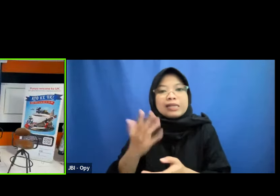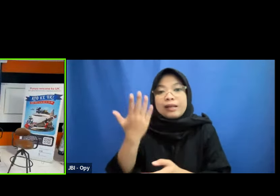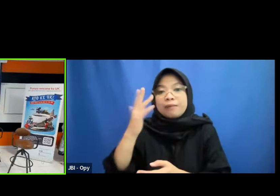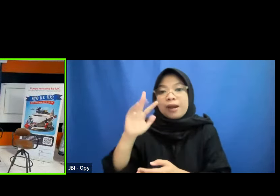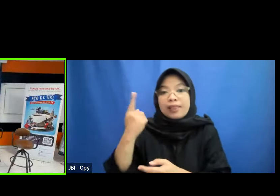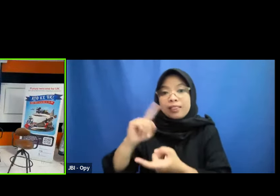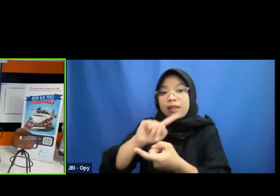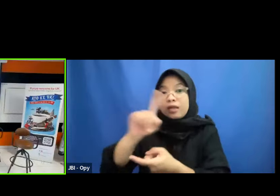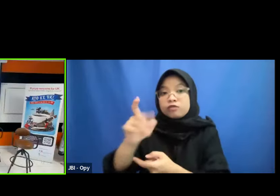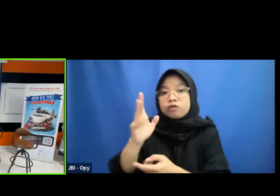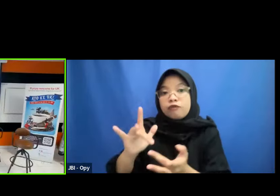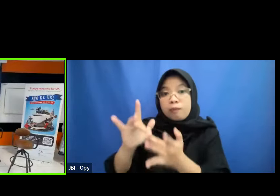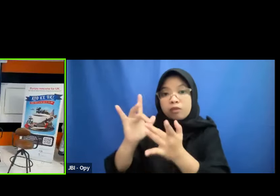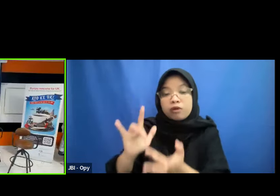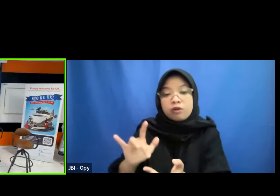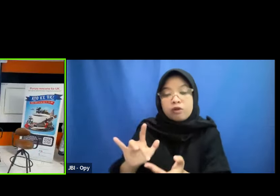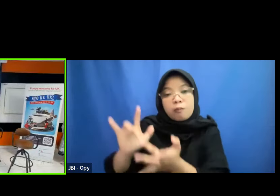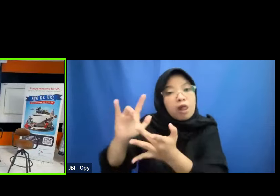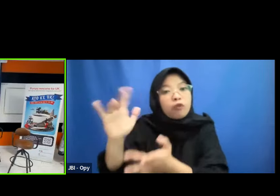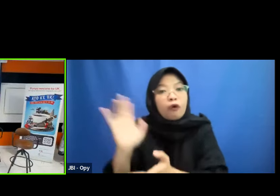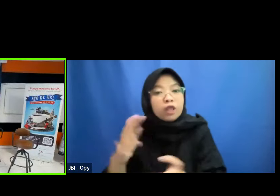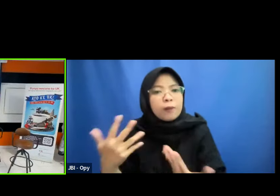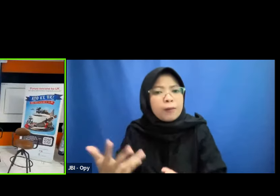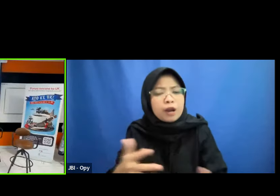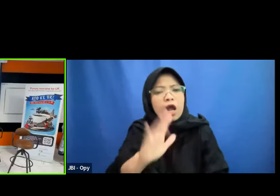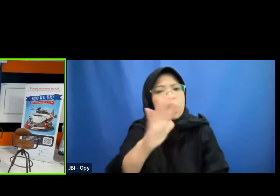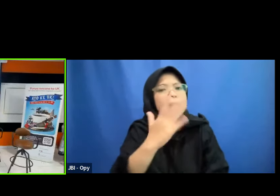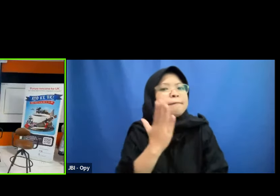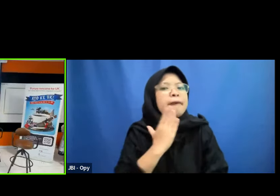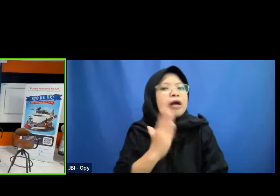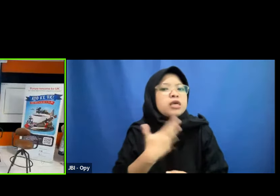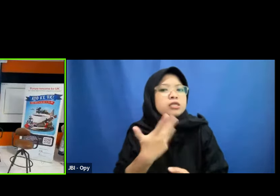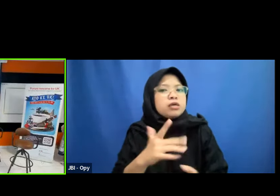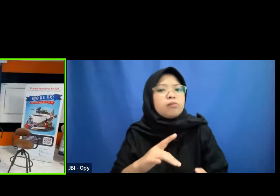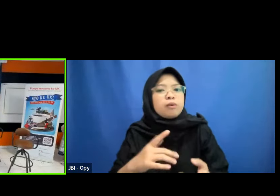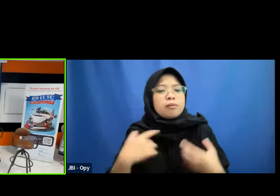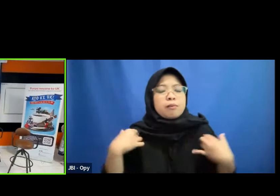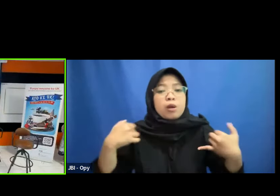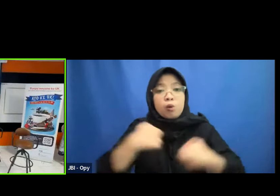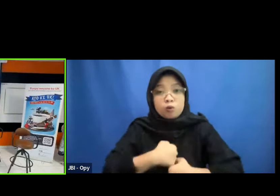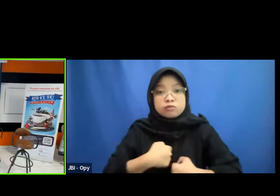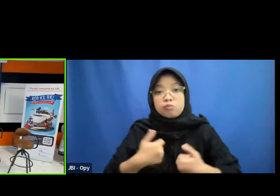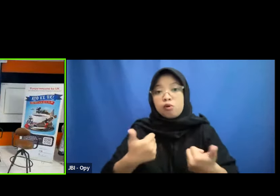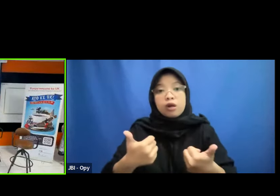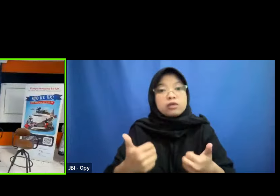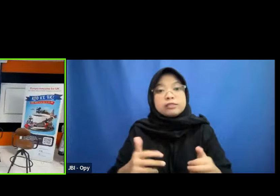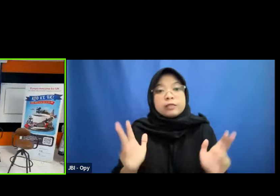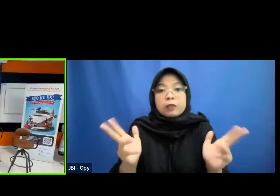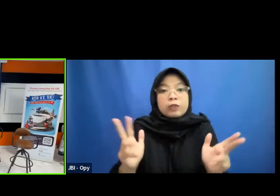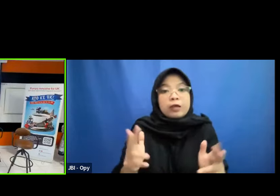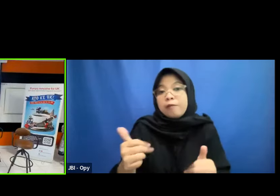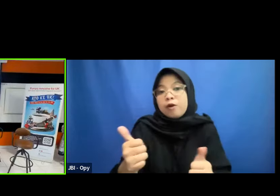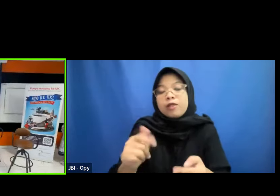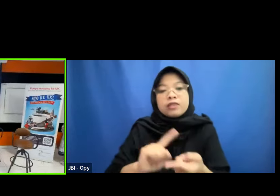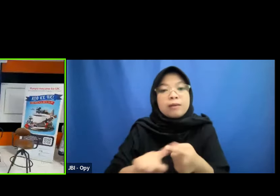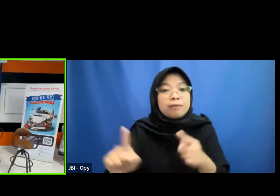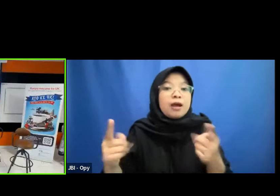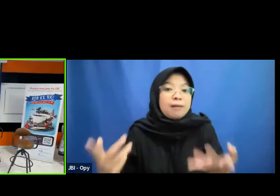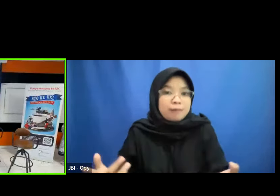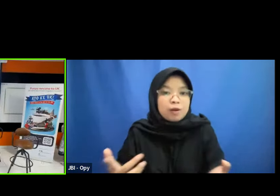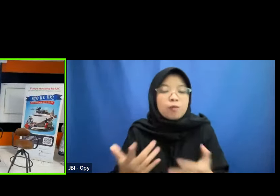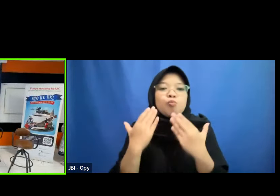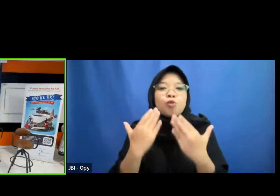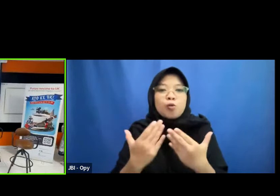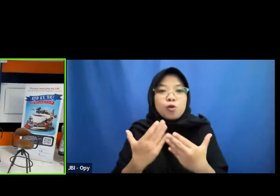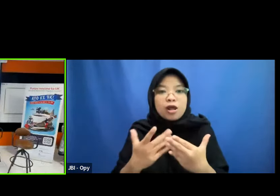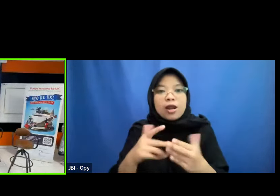ini acaranya formal apa informal kata Mbak Day ah enggak enggak e informal kok boleh pakai kaos Alhamdulillah semuanya pakai kaos tapi mudah-mudahan nanti